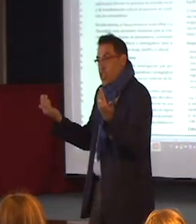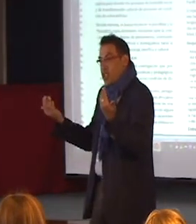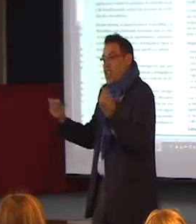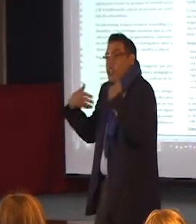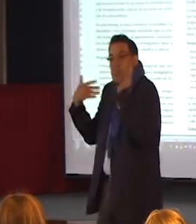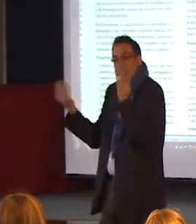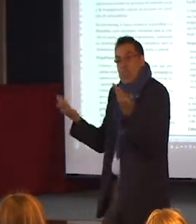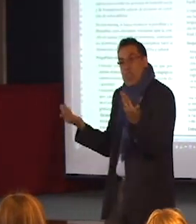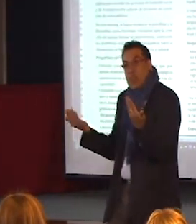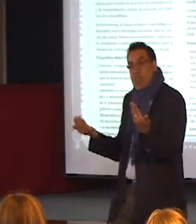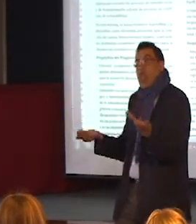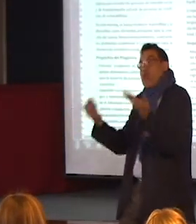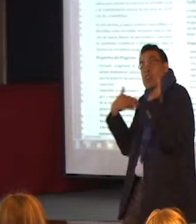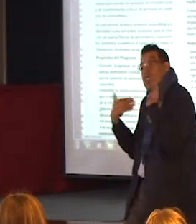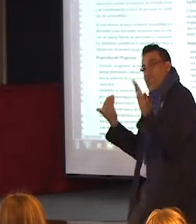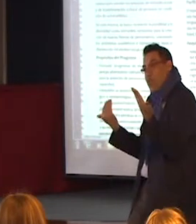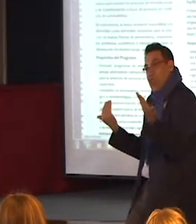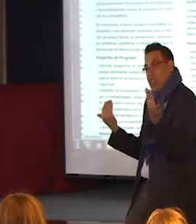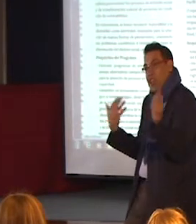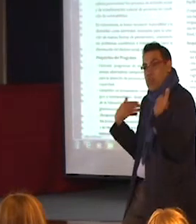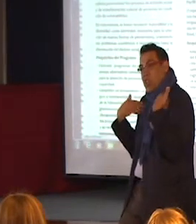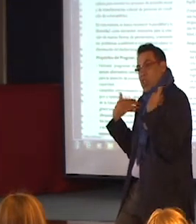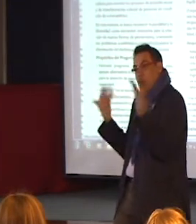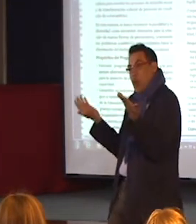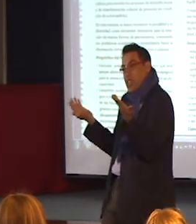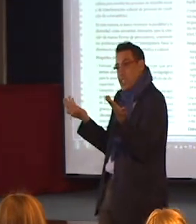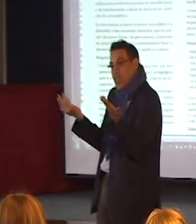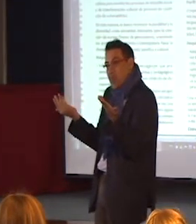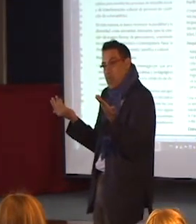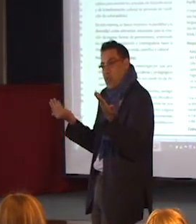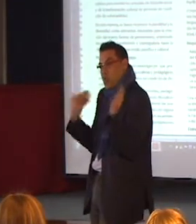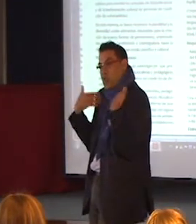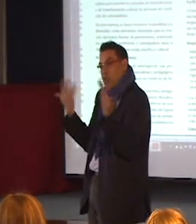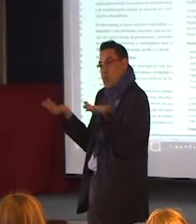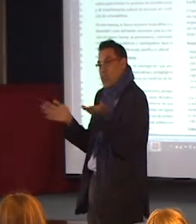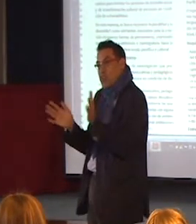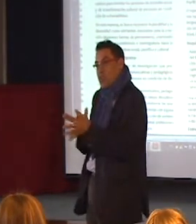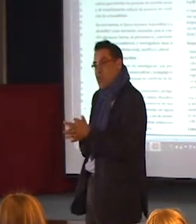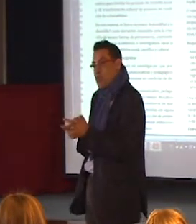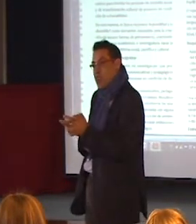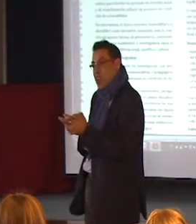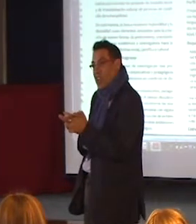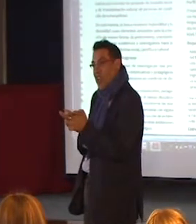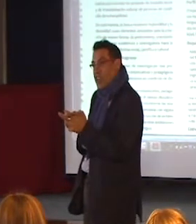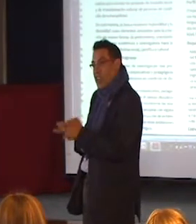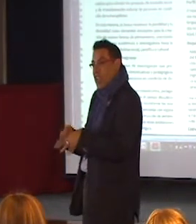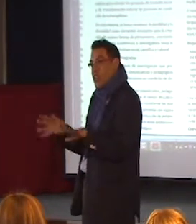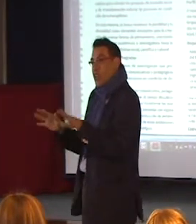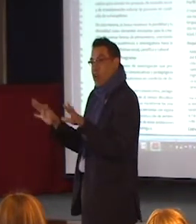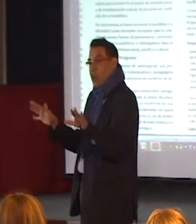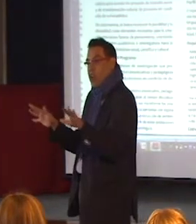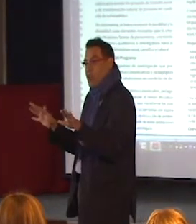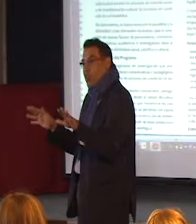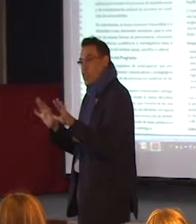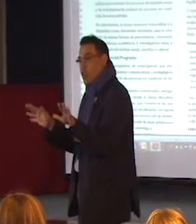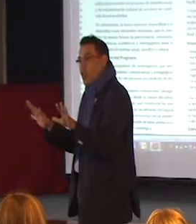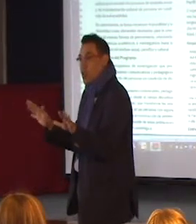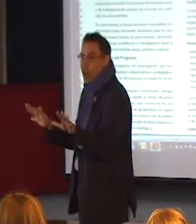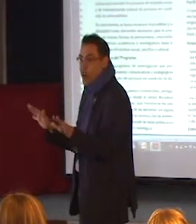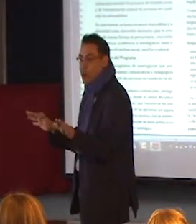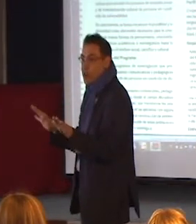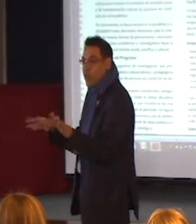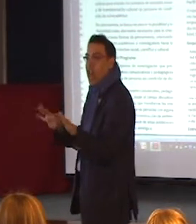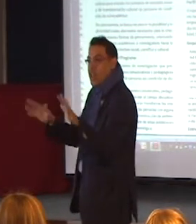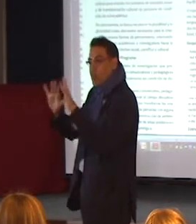en donde todos, independientemente de nuestras diferencias, porque todos las tenemos y todos tenemos nuestras particularidades, sin